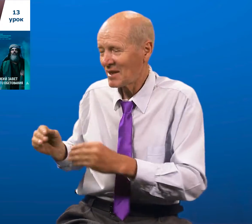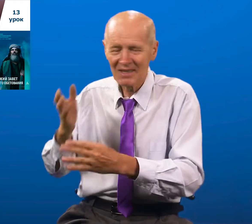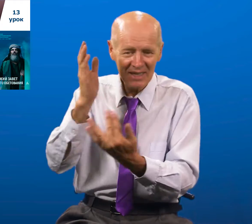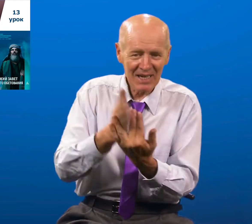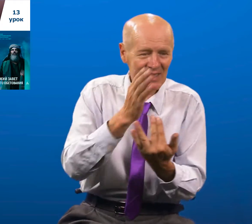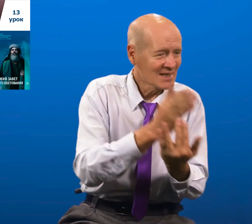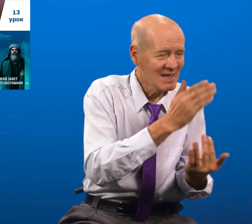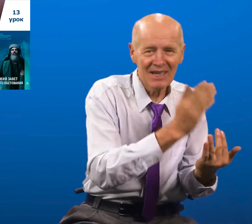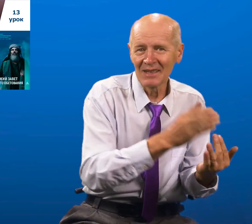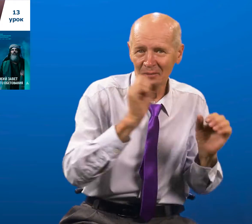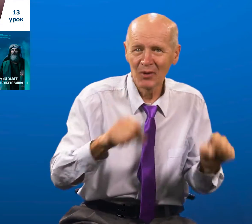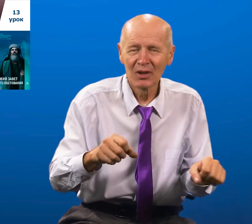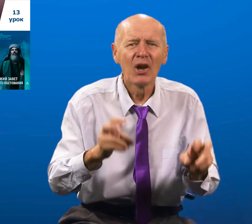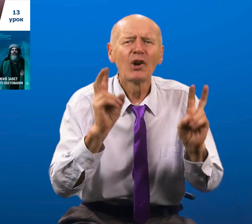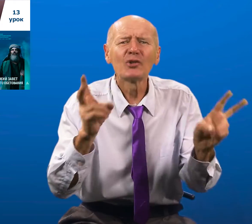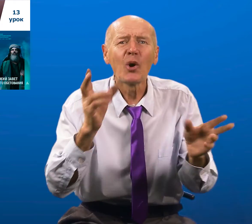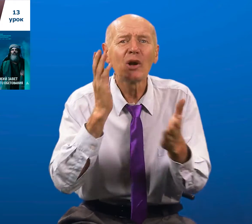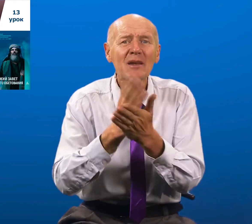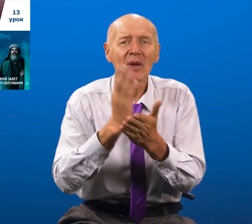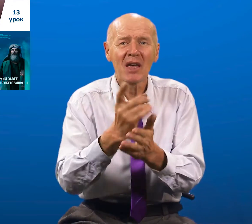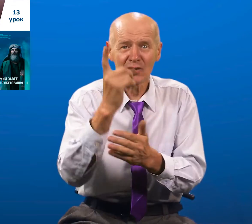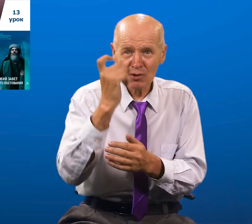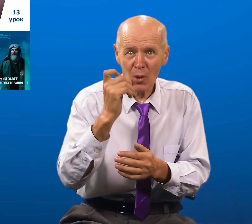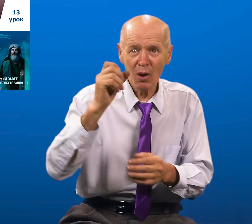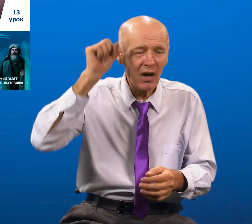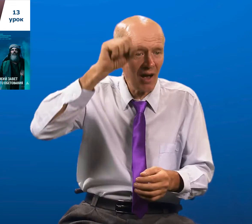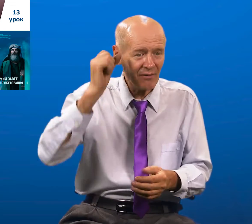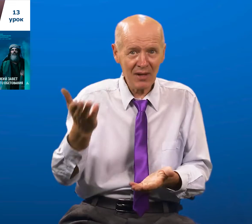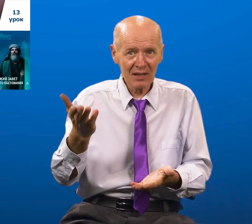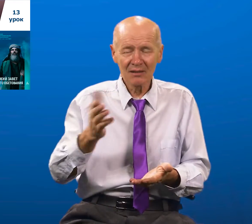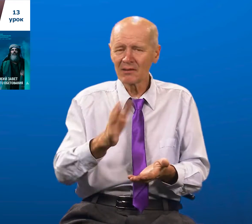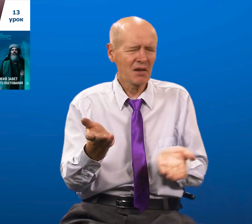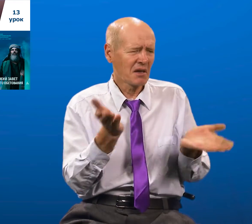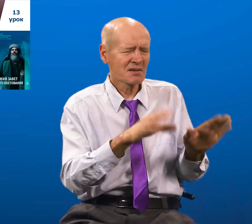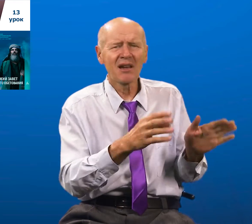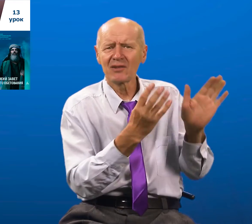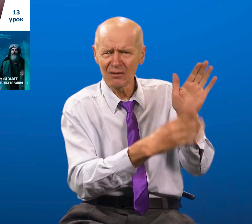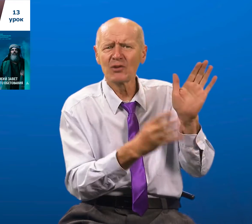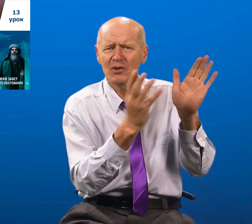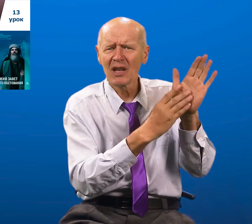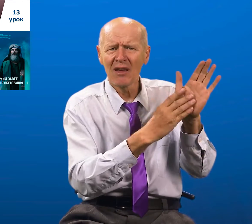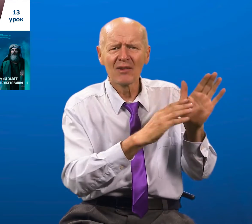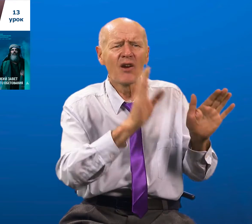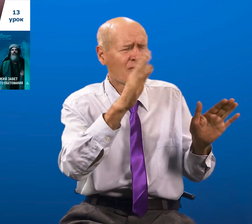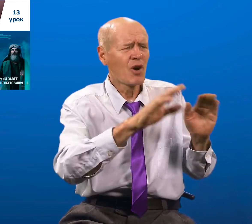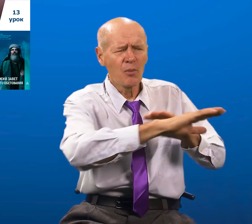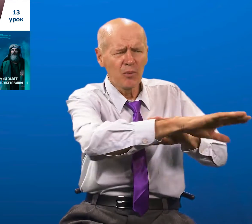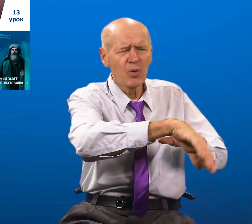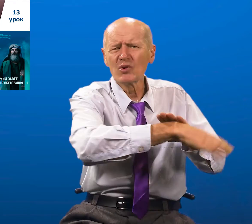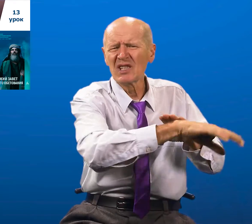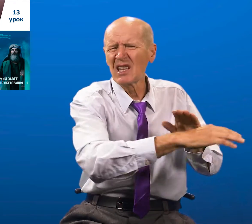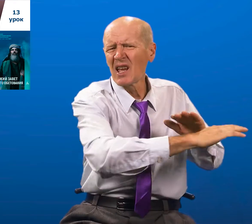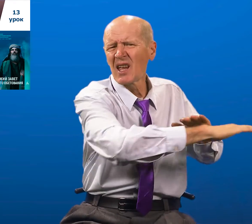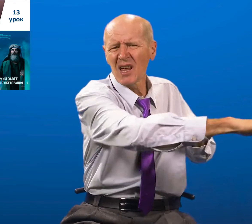разделить. Кто из вас, имея 100 овец и потеряв одну из них, не оставит 99 в пустыне и не